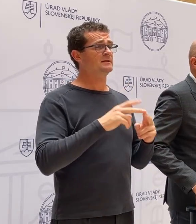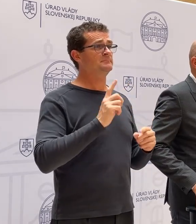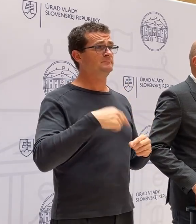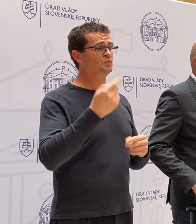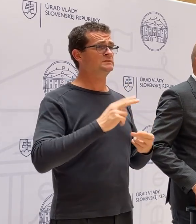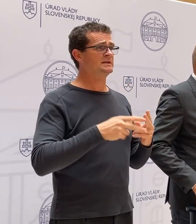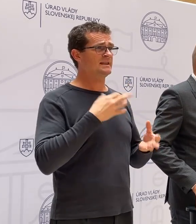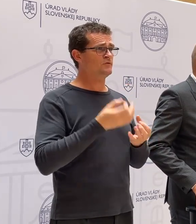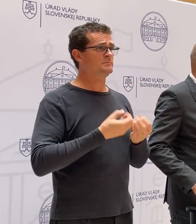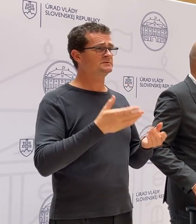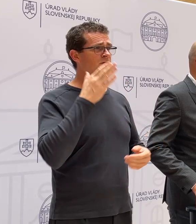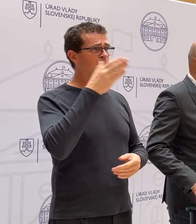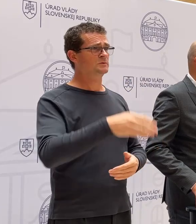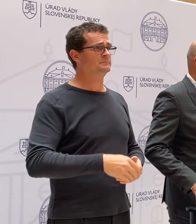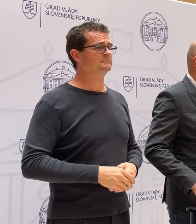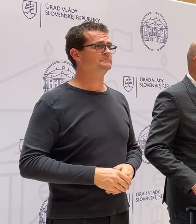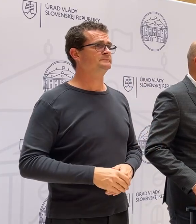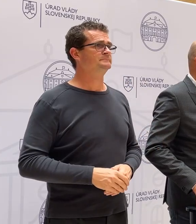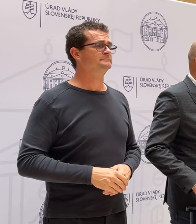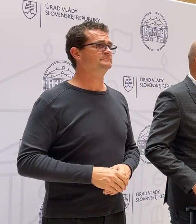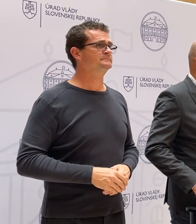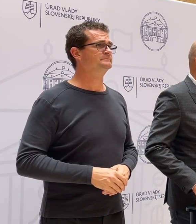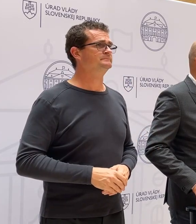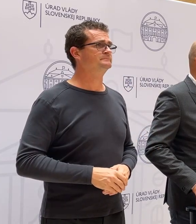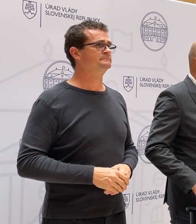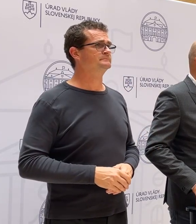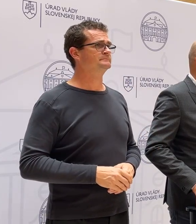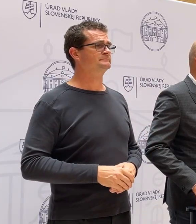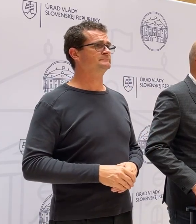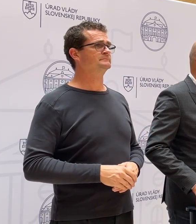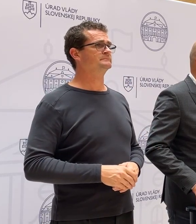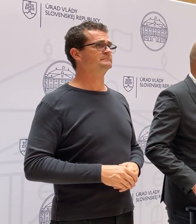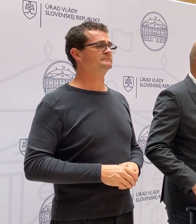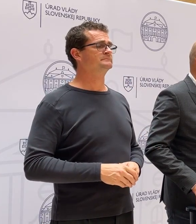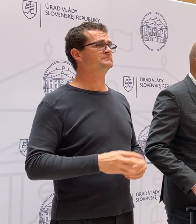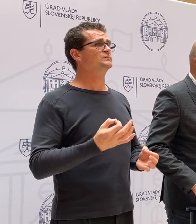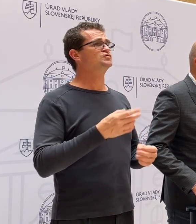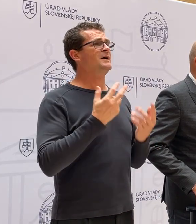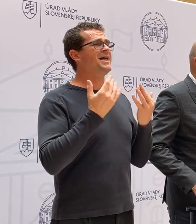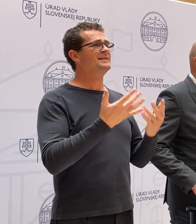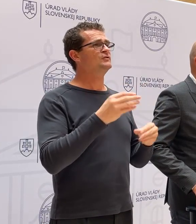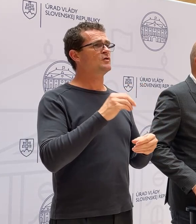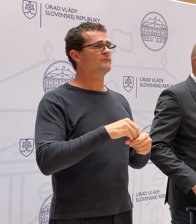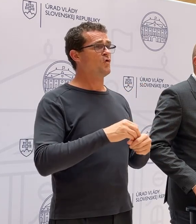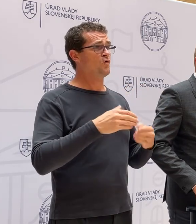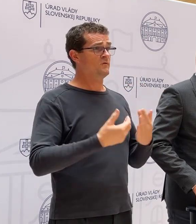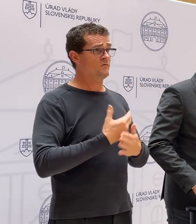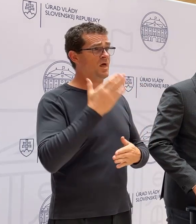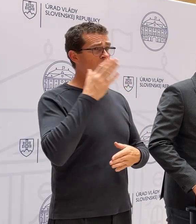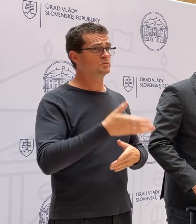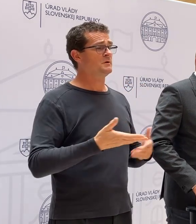stredu budem o tom informovať. Ja plynul nadviažem, čo teda s tým Envirofondom? Bude teda tá novela, alebo?